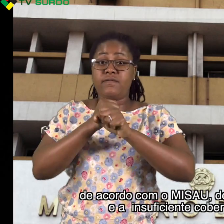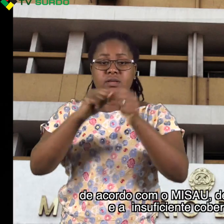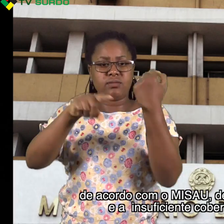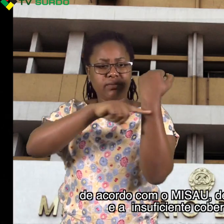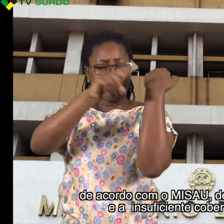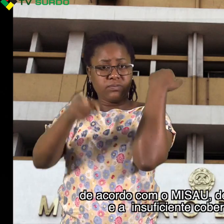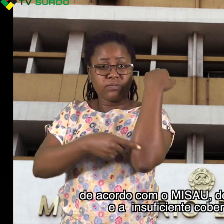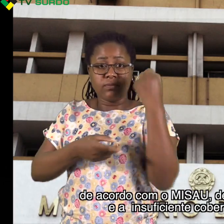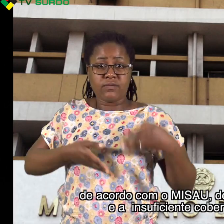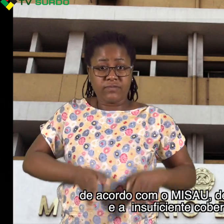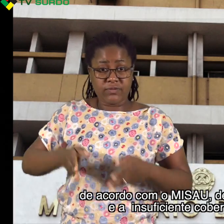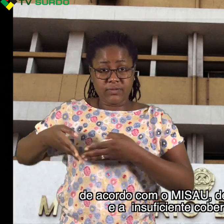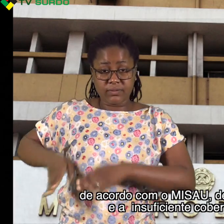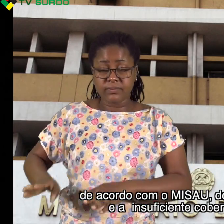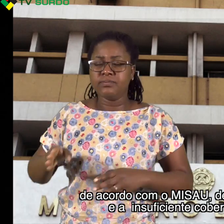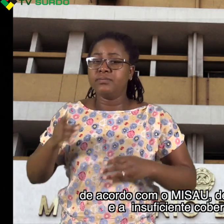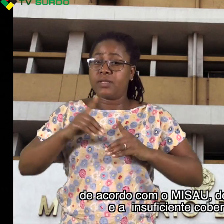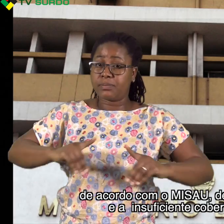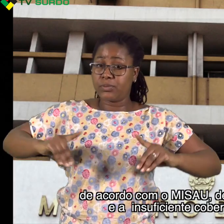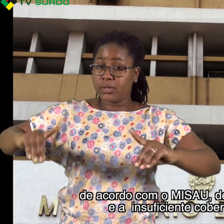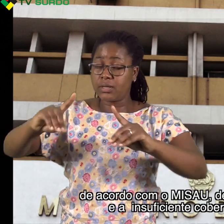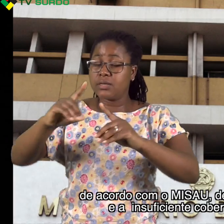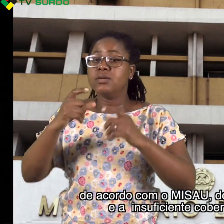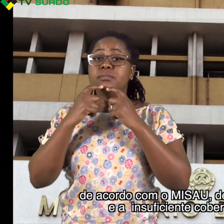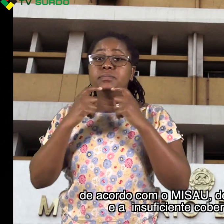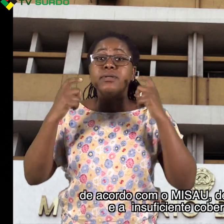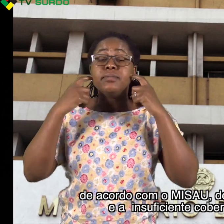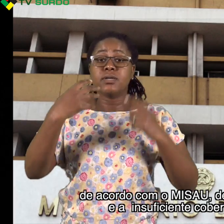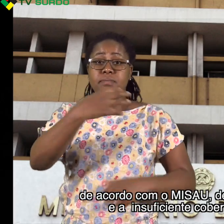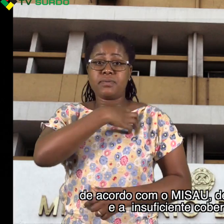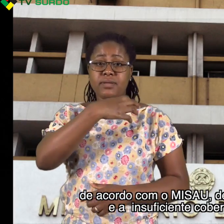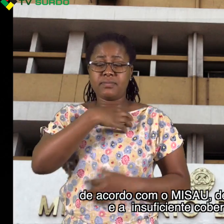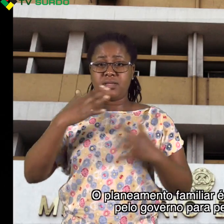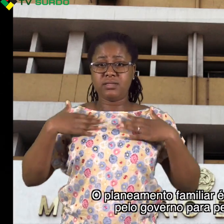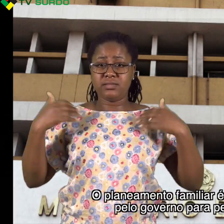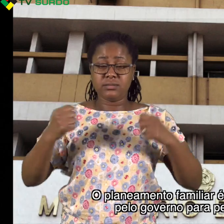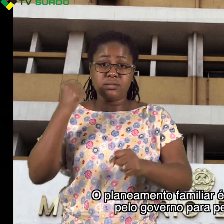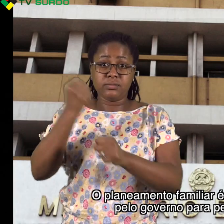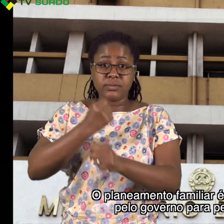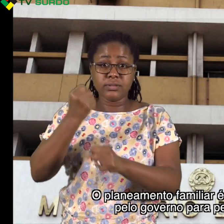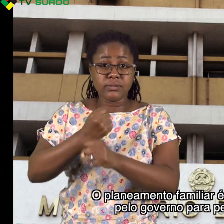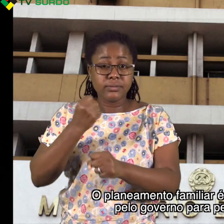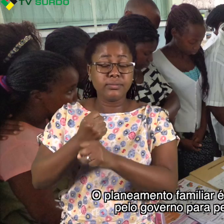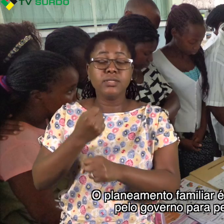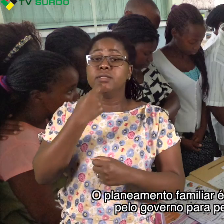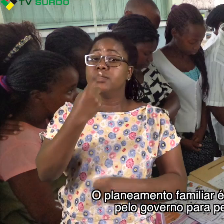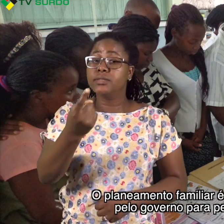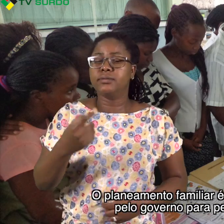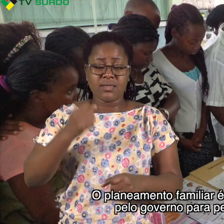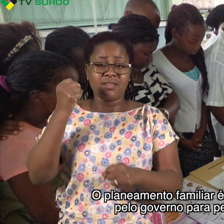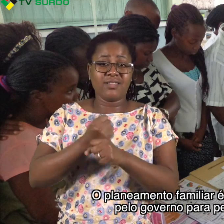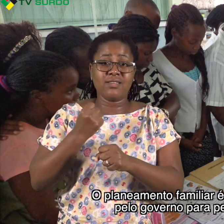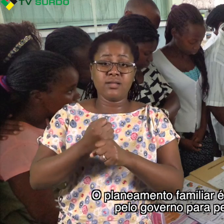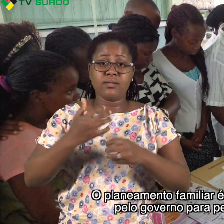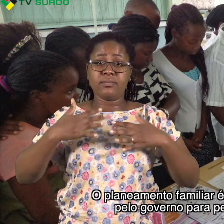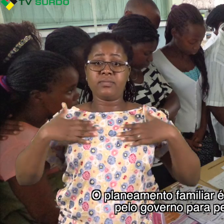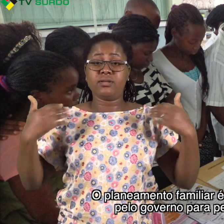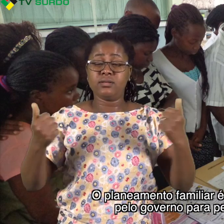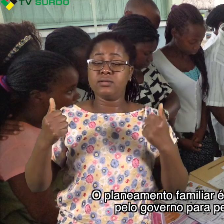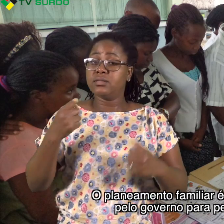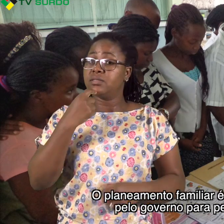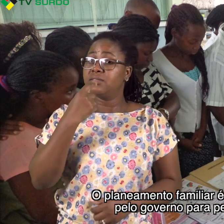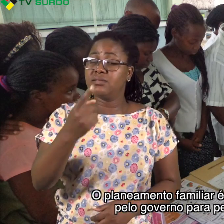socioculturais e a insuficiente cobertura de serviços de saúde. O planejamento familiar é uma das medidas